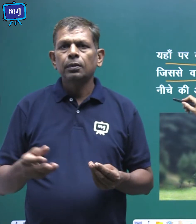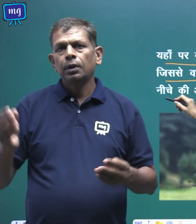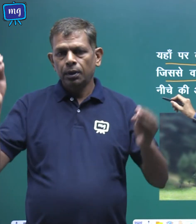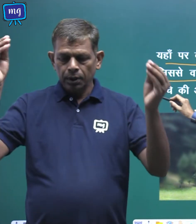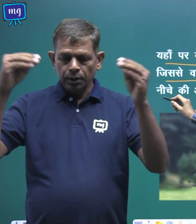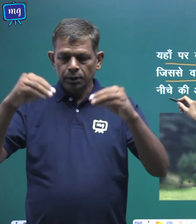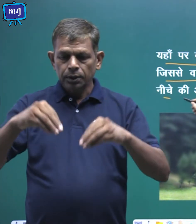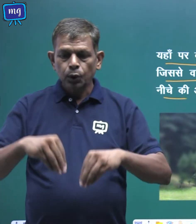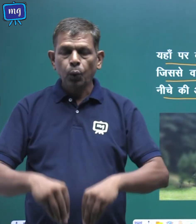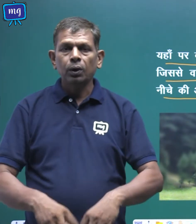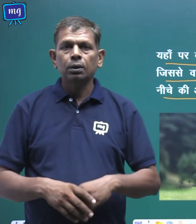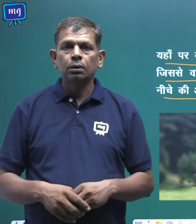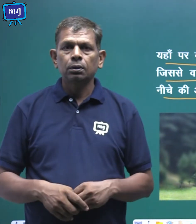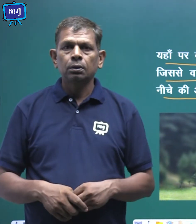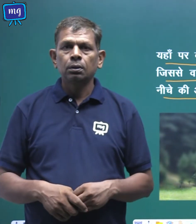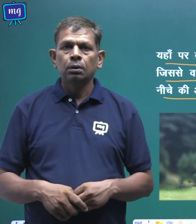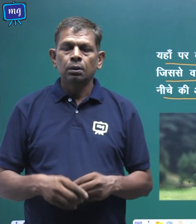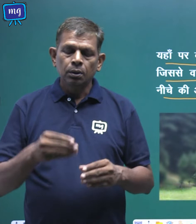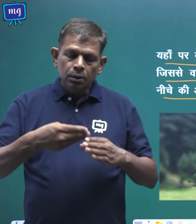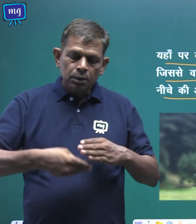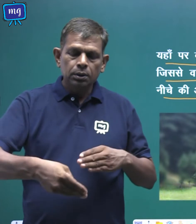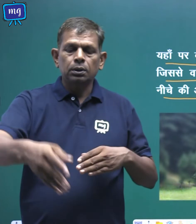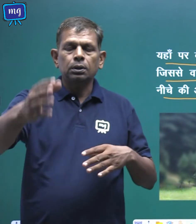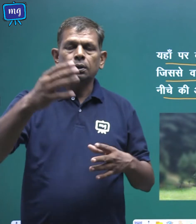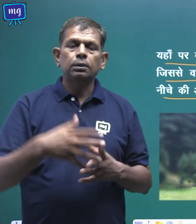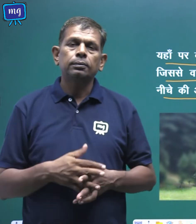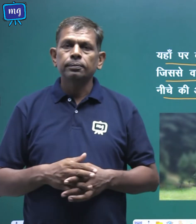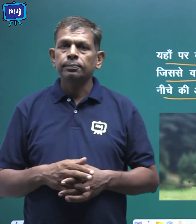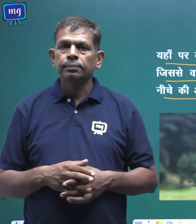नीचे की ओर खिसक जाते हैं।